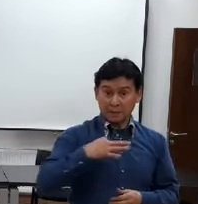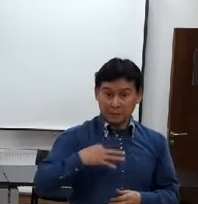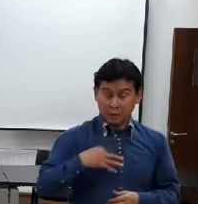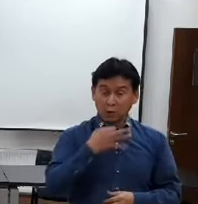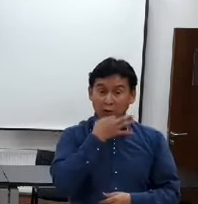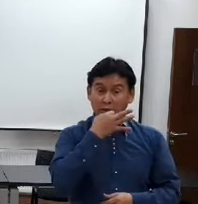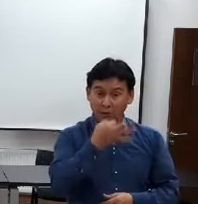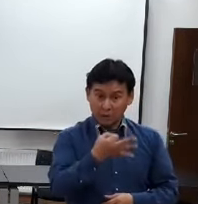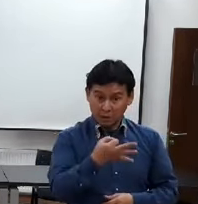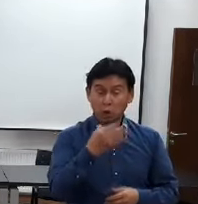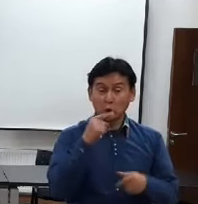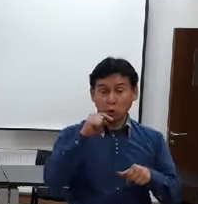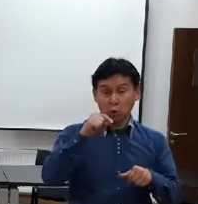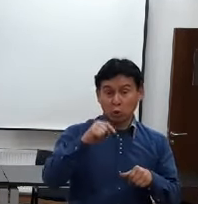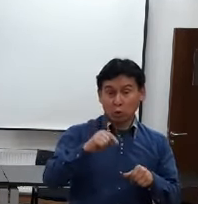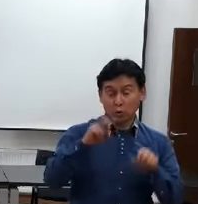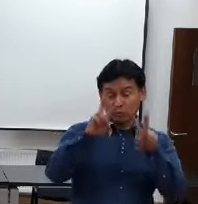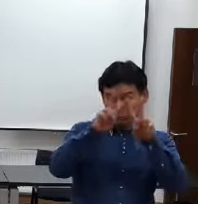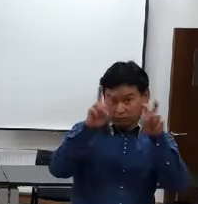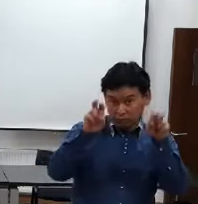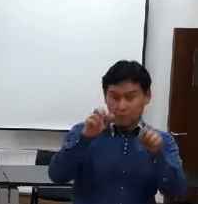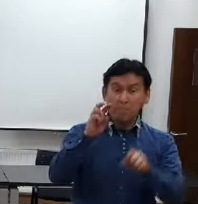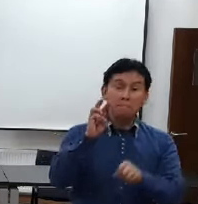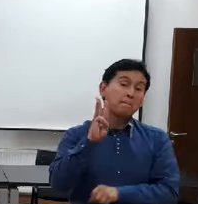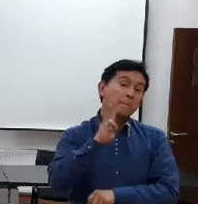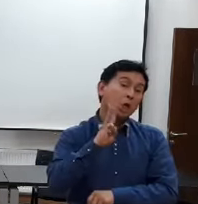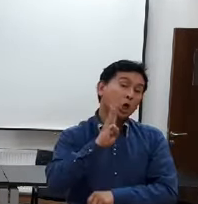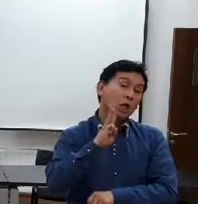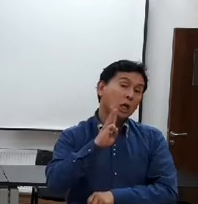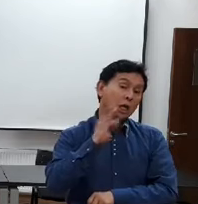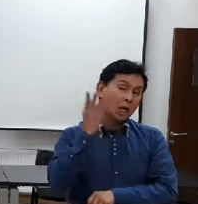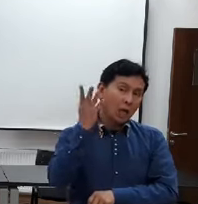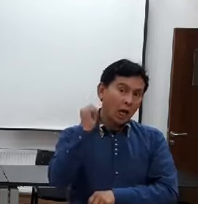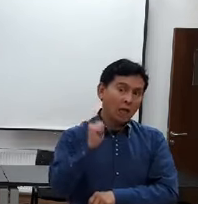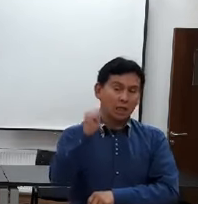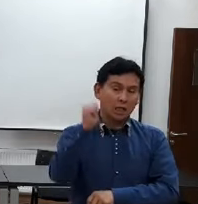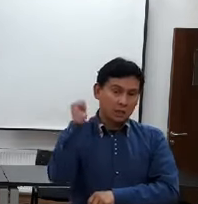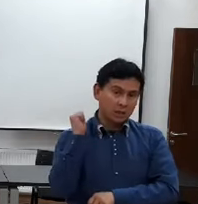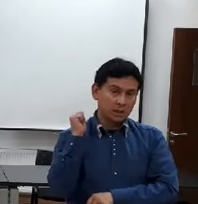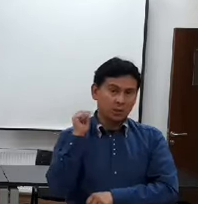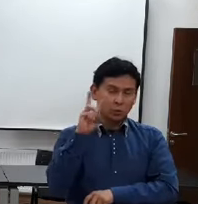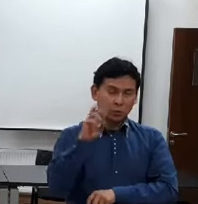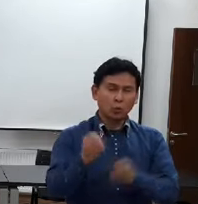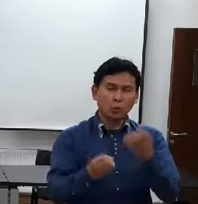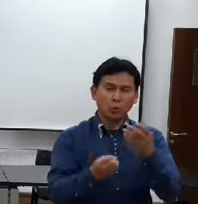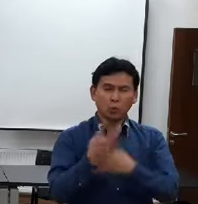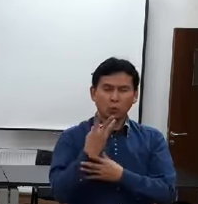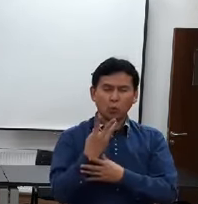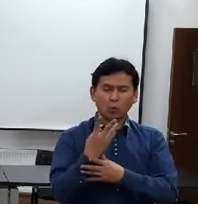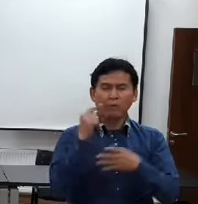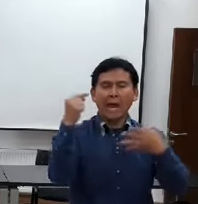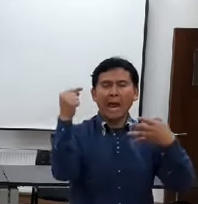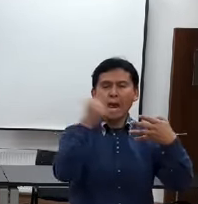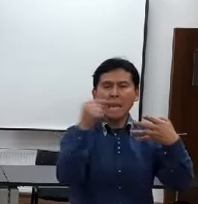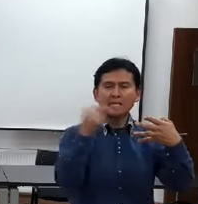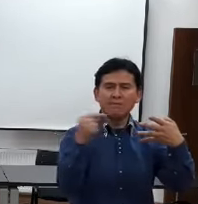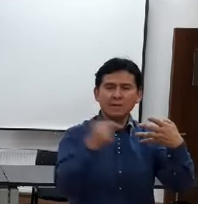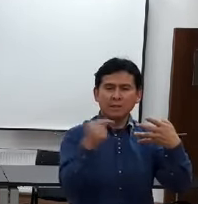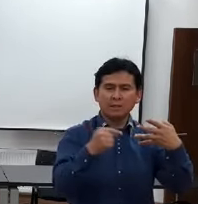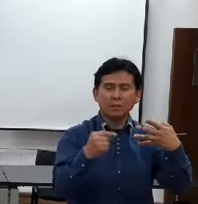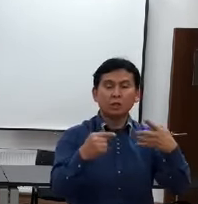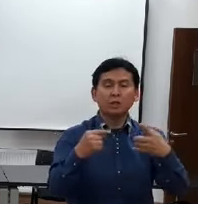de Radio punto de prensa el día miércoles pasado antes de ayer en relación a una nueva clasificación de